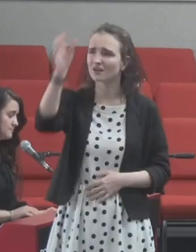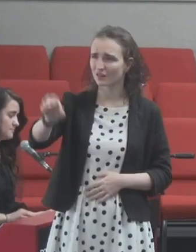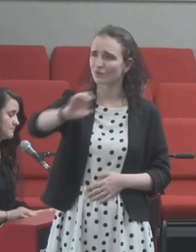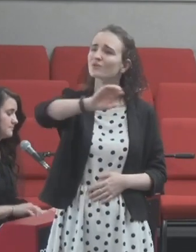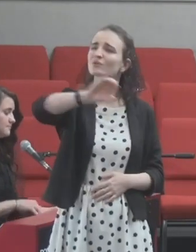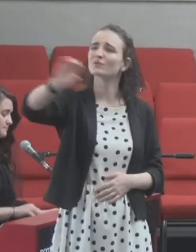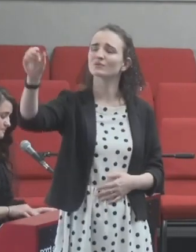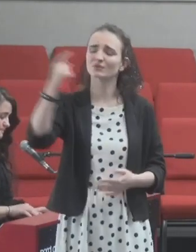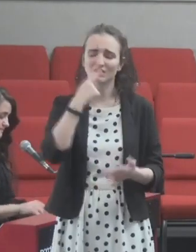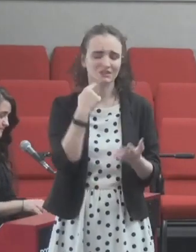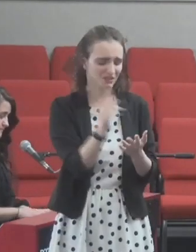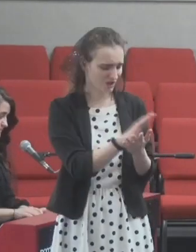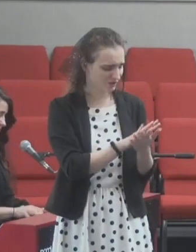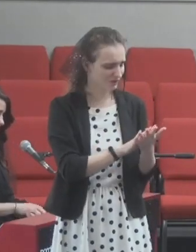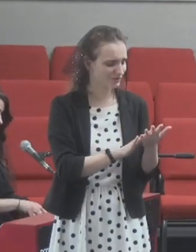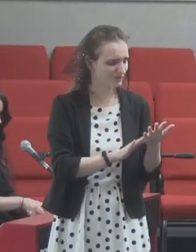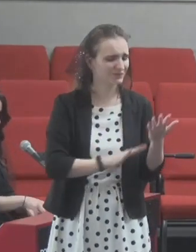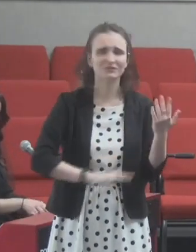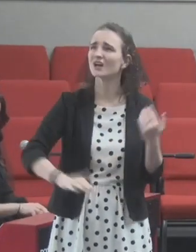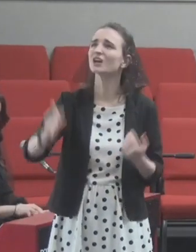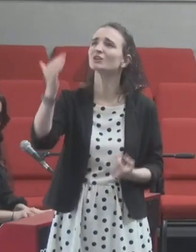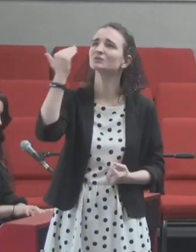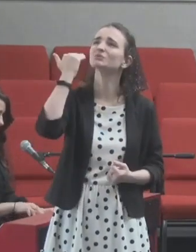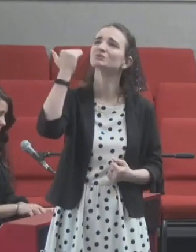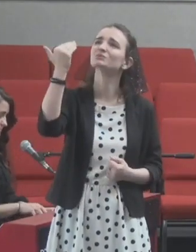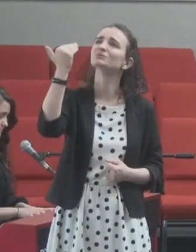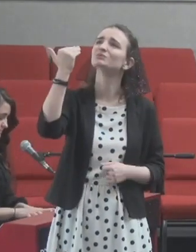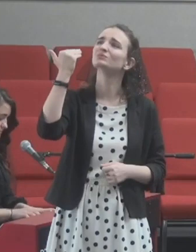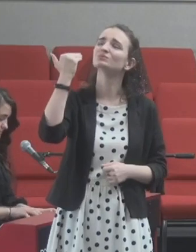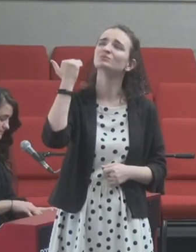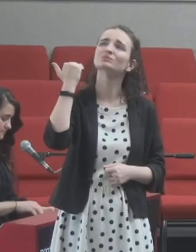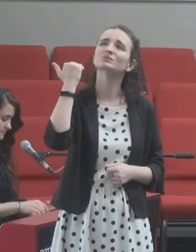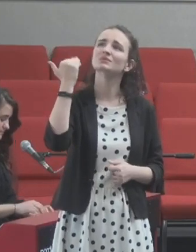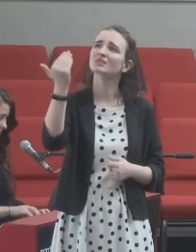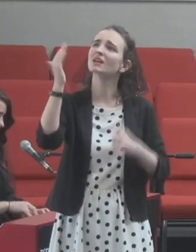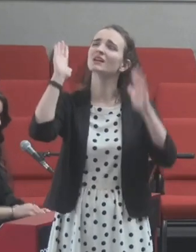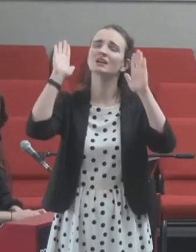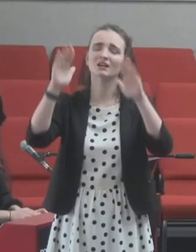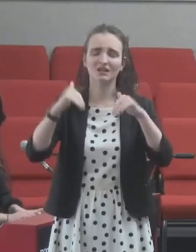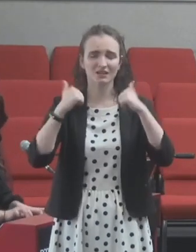за Голгофу и за кровь твою.